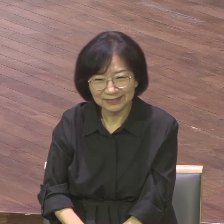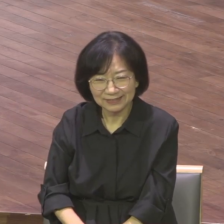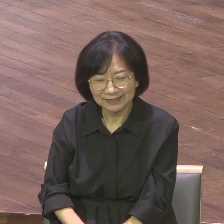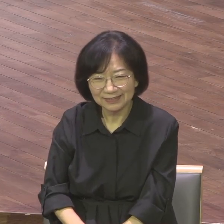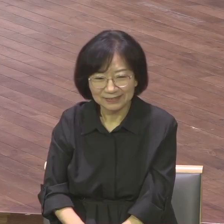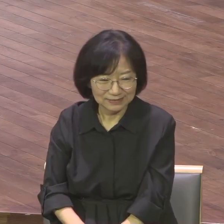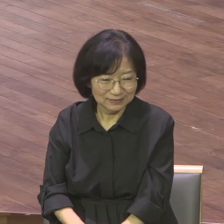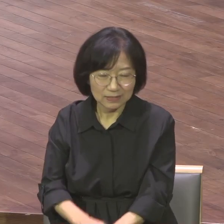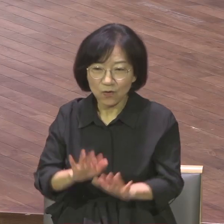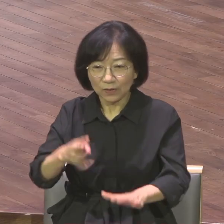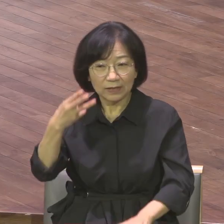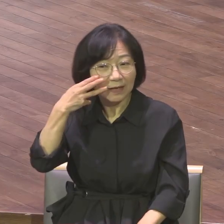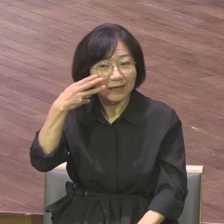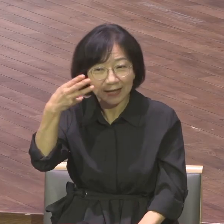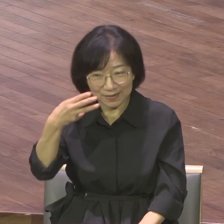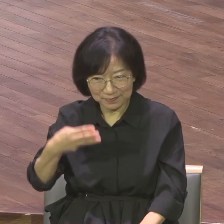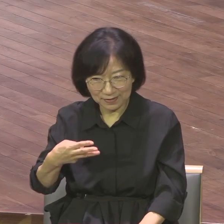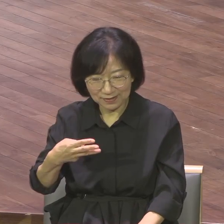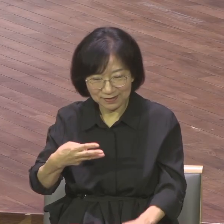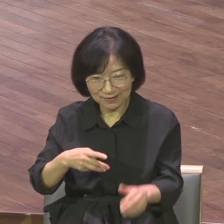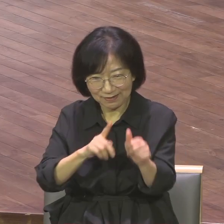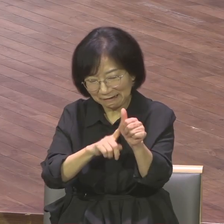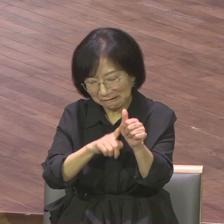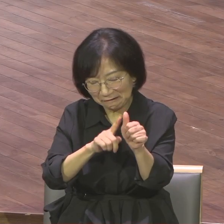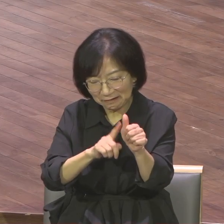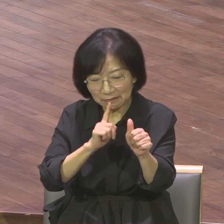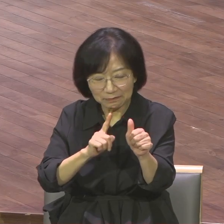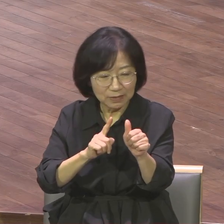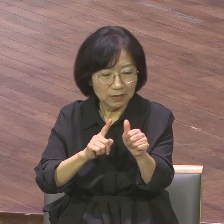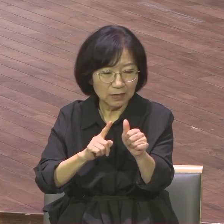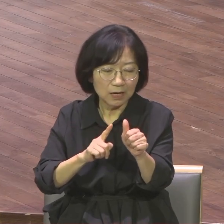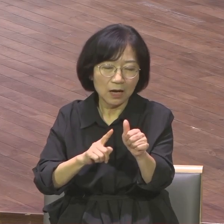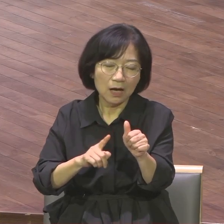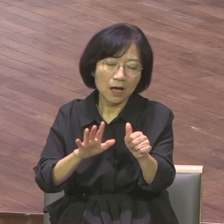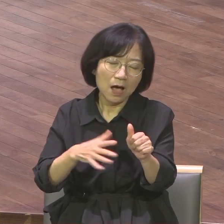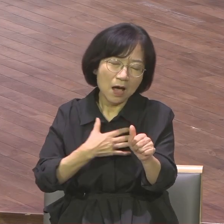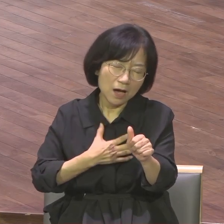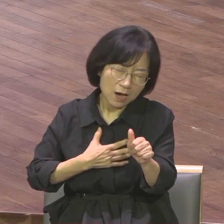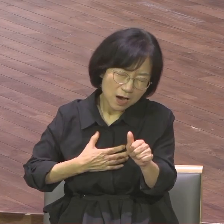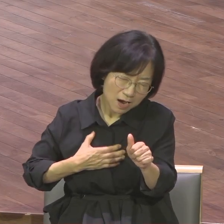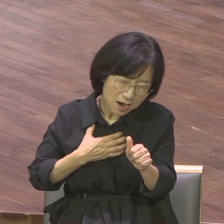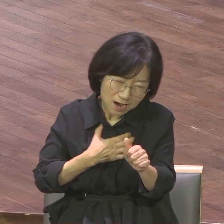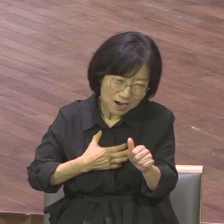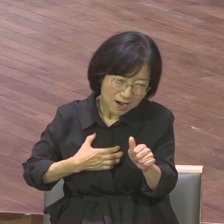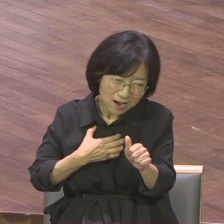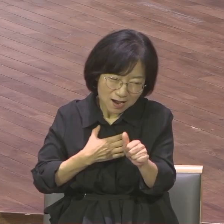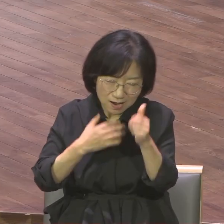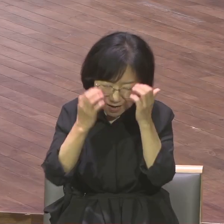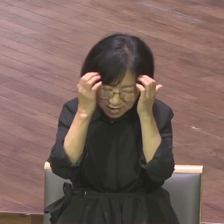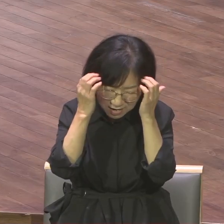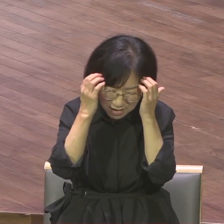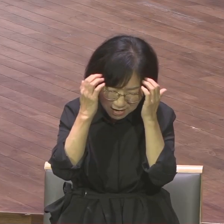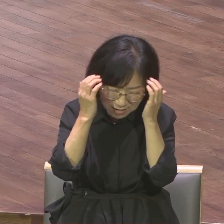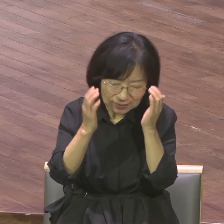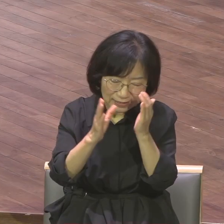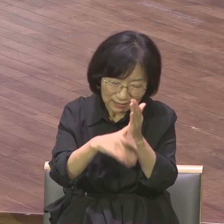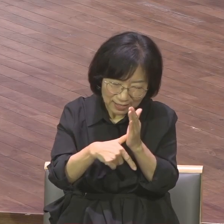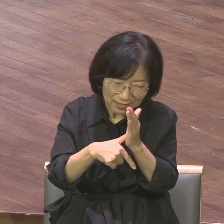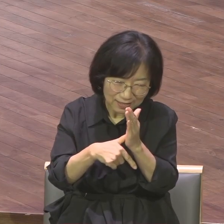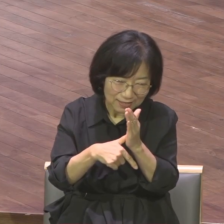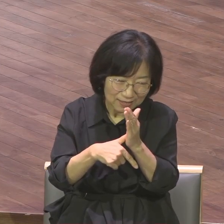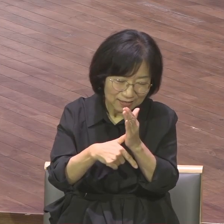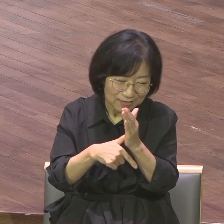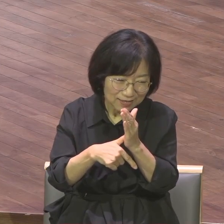이걸 에레미야 고백하고 있어요. 에레미야가 극심한 고난의 상황 속에서 깨달은 결론이에요.